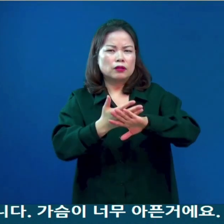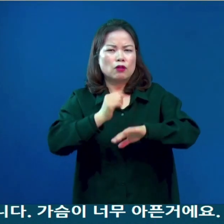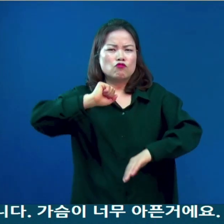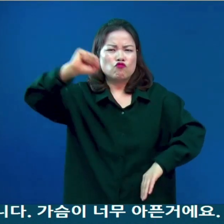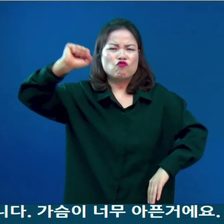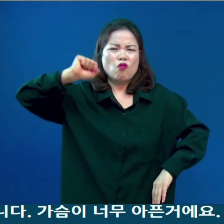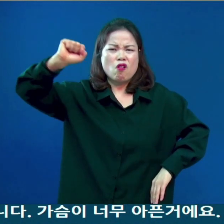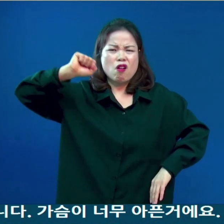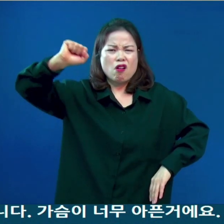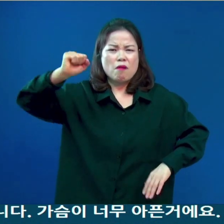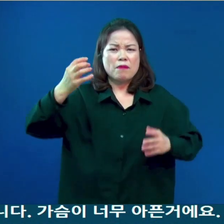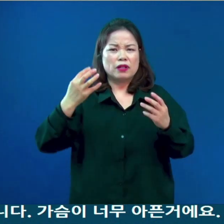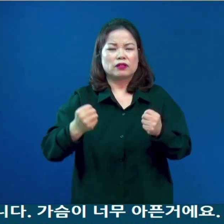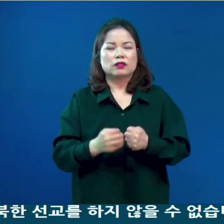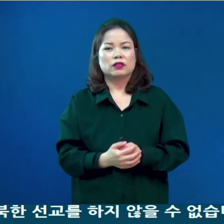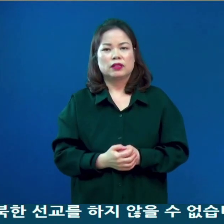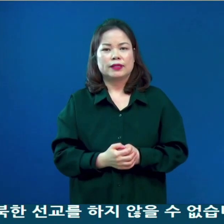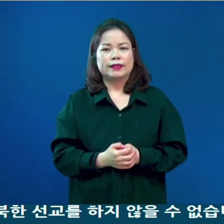하셨어요.